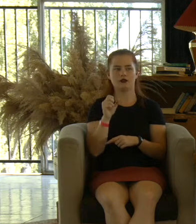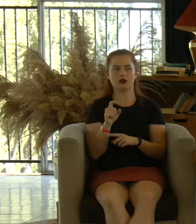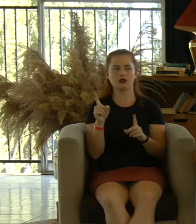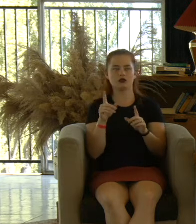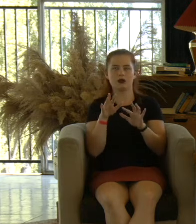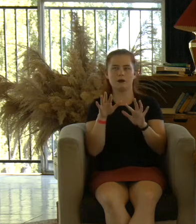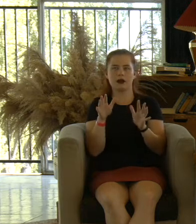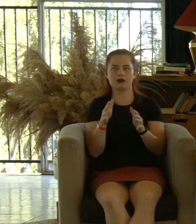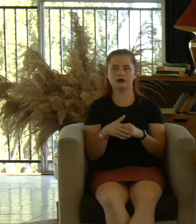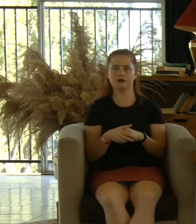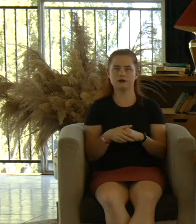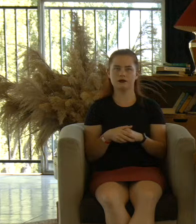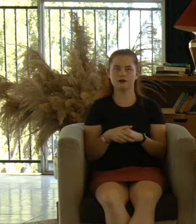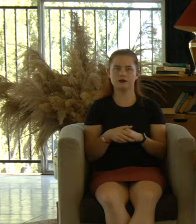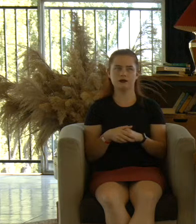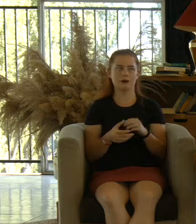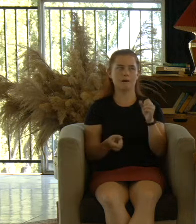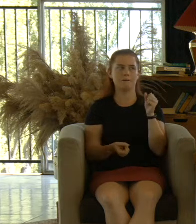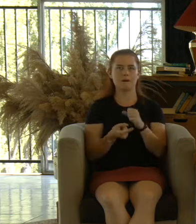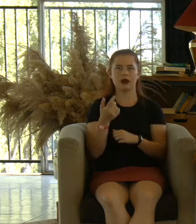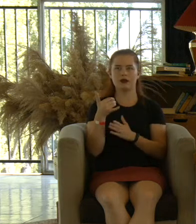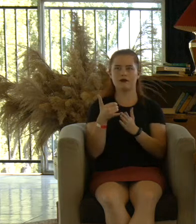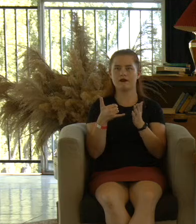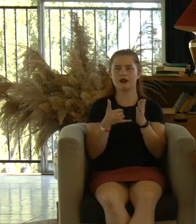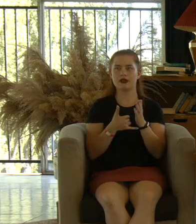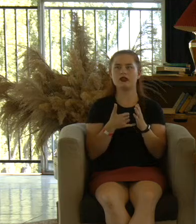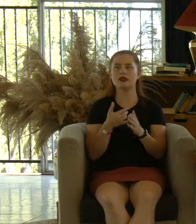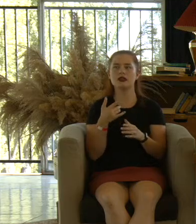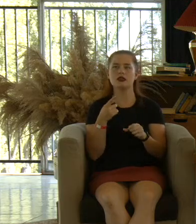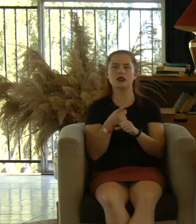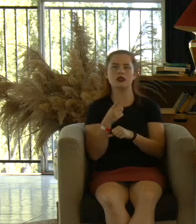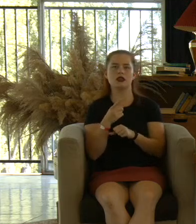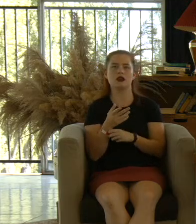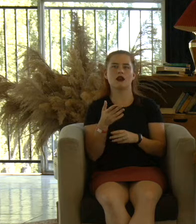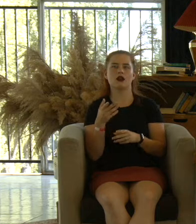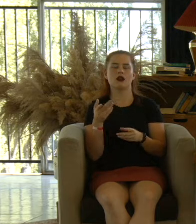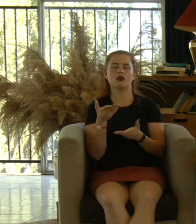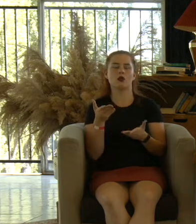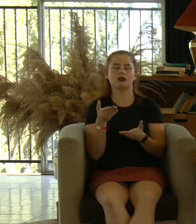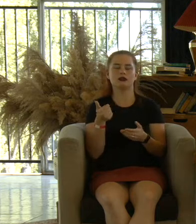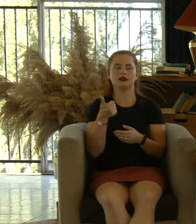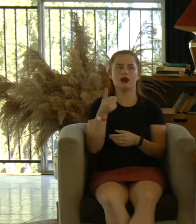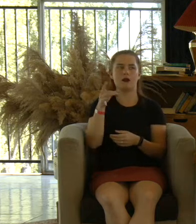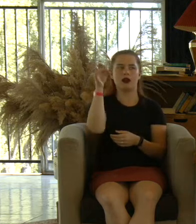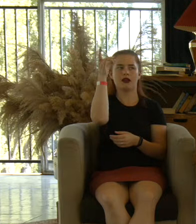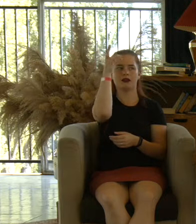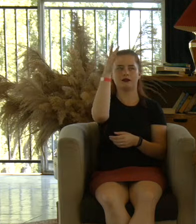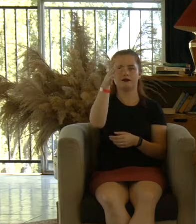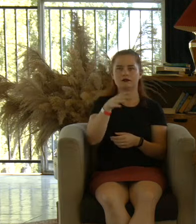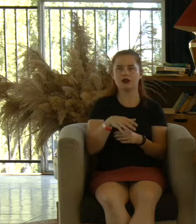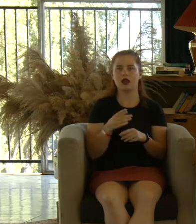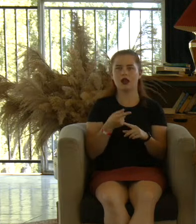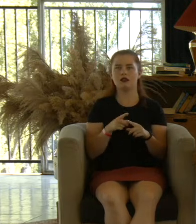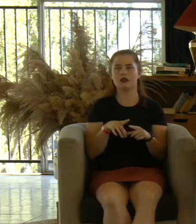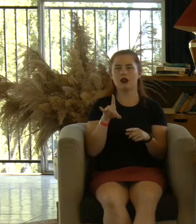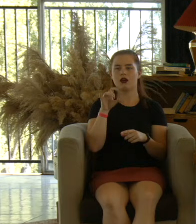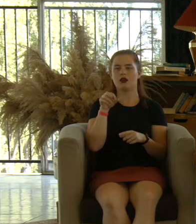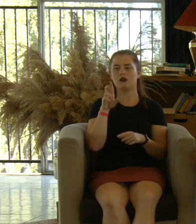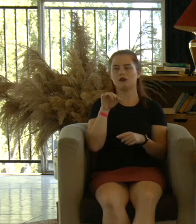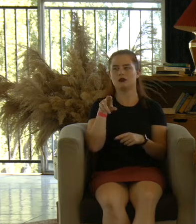происходило? Зародились винные критики, самый известный из которых Роберт Паркер. Он в 1975 году издал